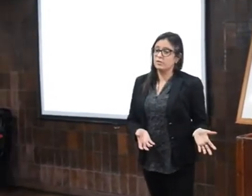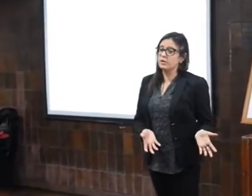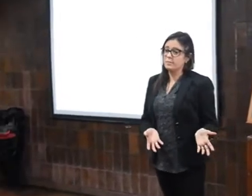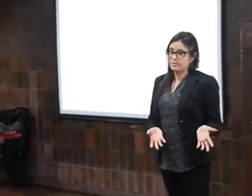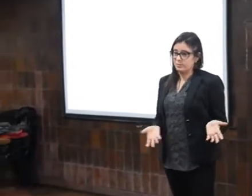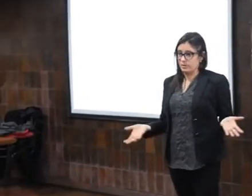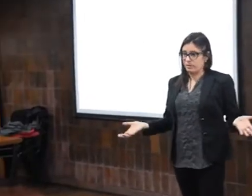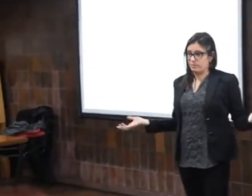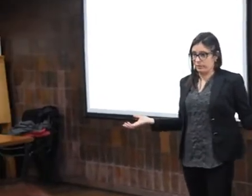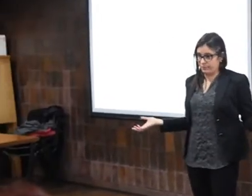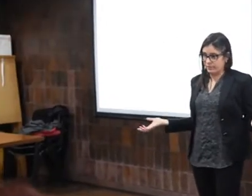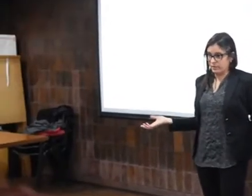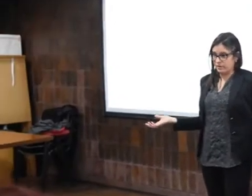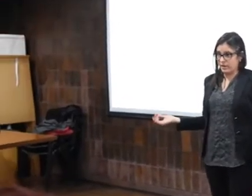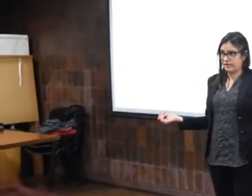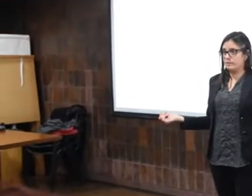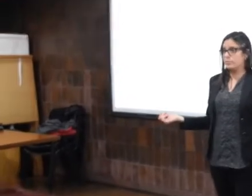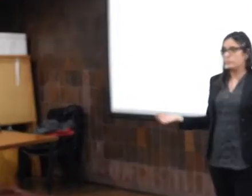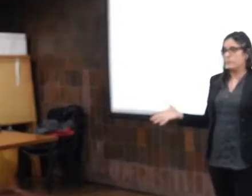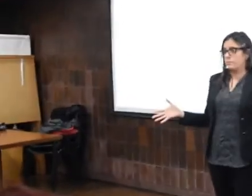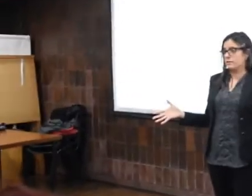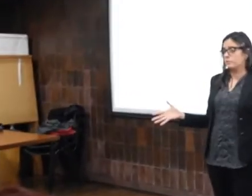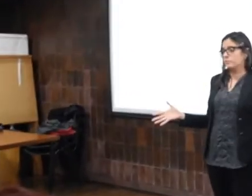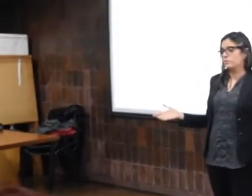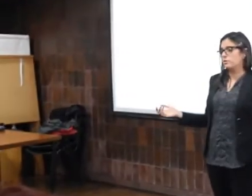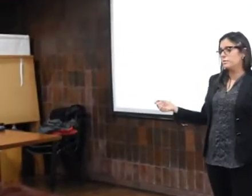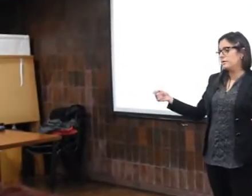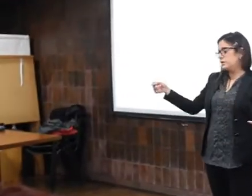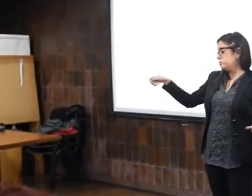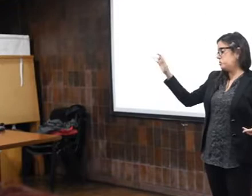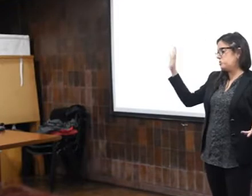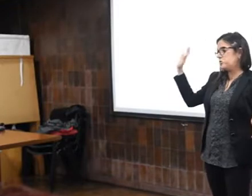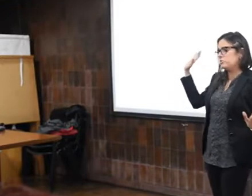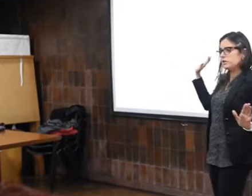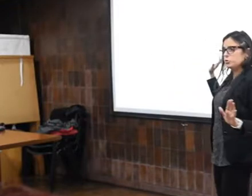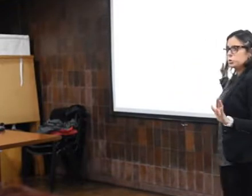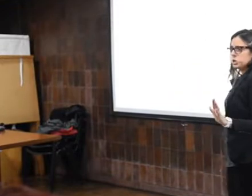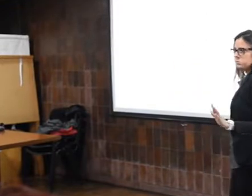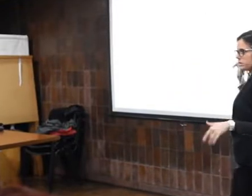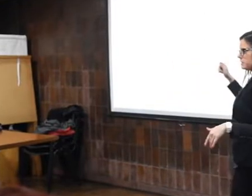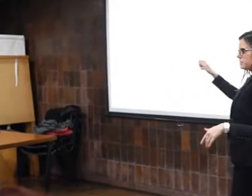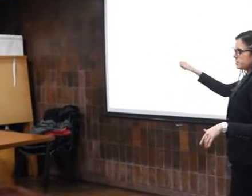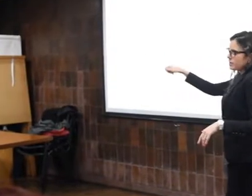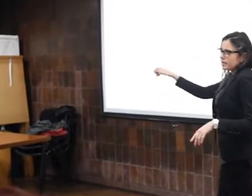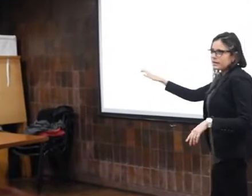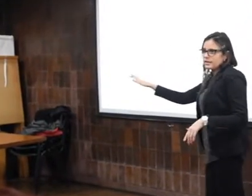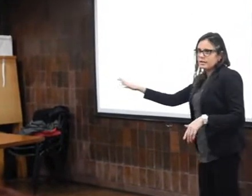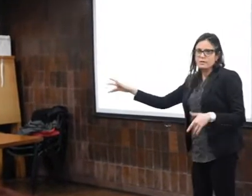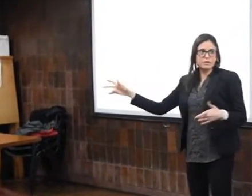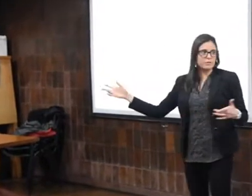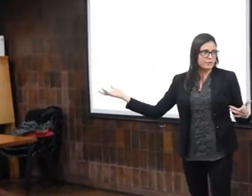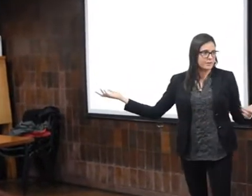sociedades anónimas por ejem ante las partes tenías una acción y gratuita